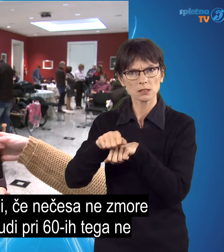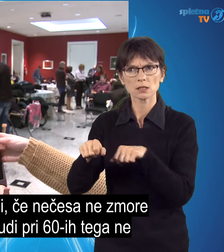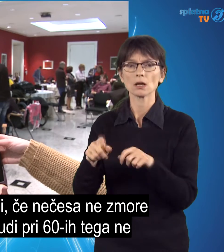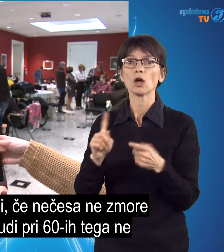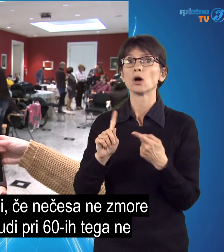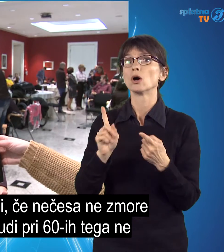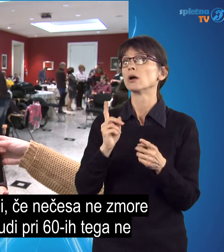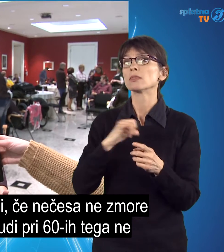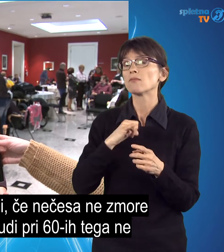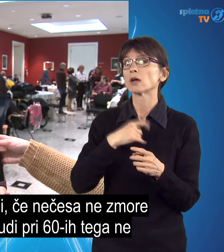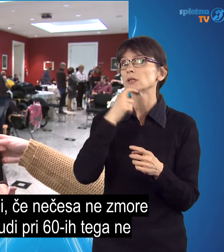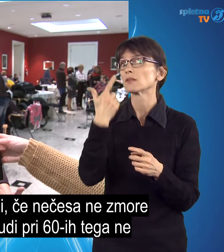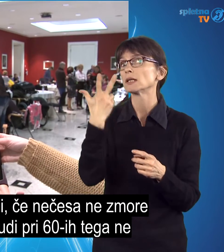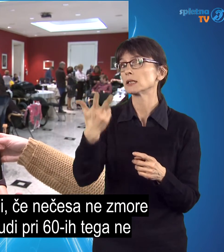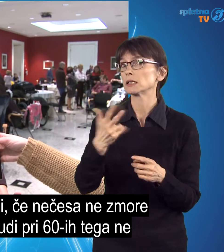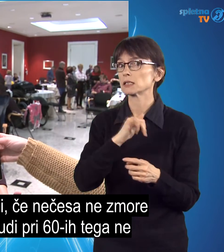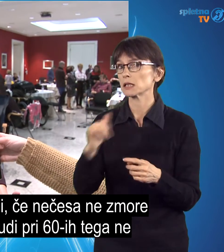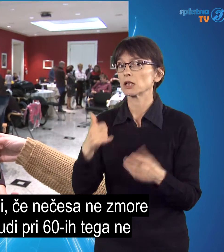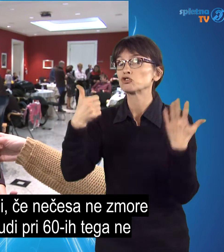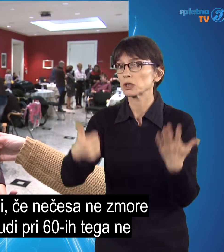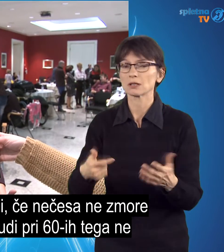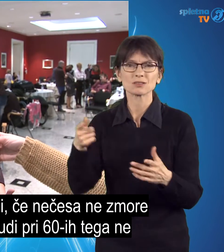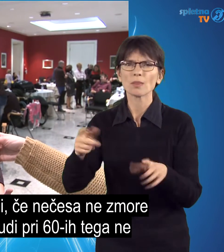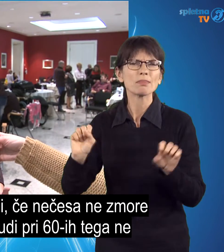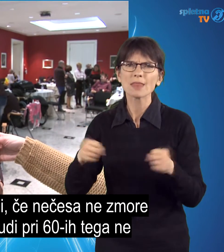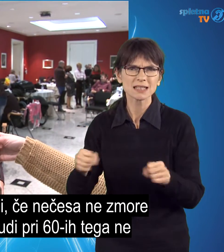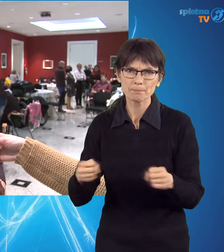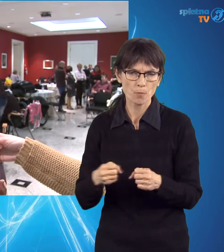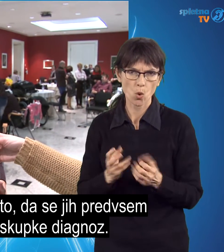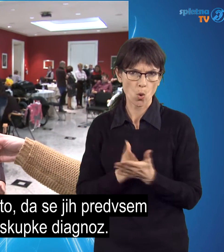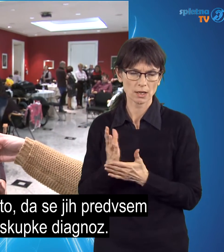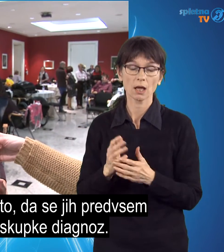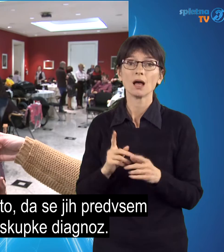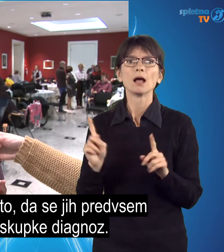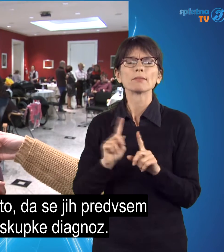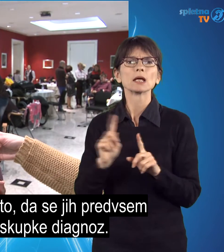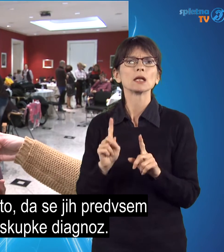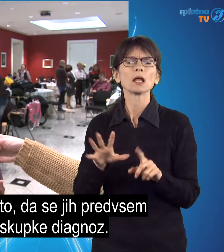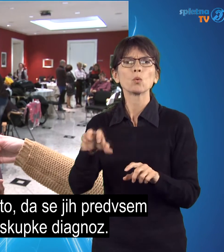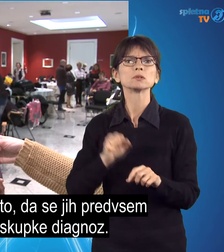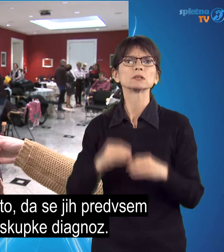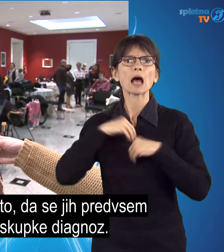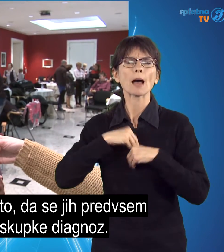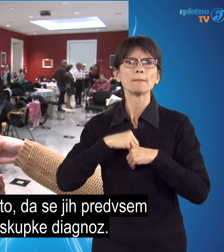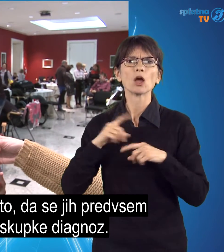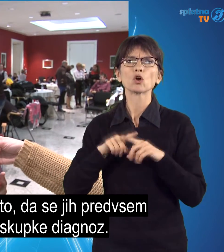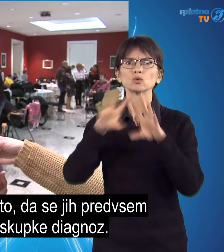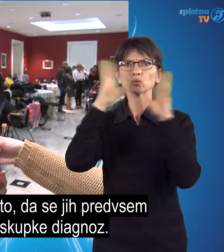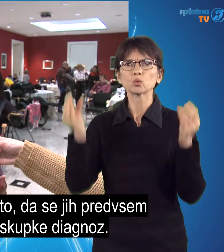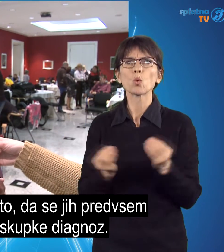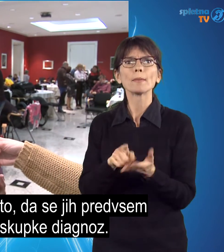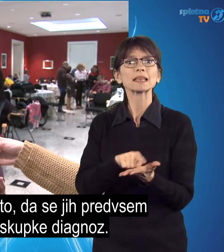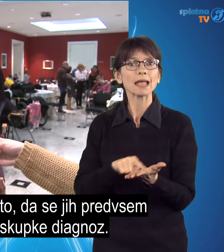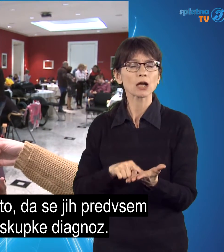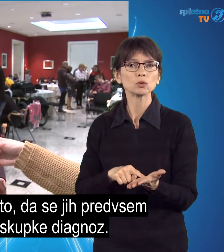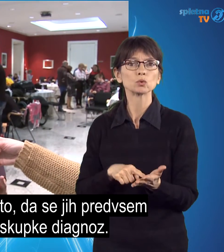ne zmore pri 20, 30, tudi pri 60 letih tega ne bo zmogel. Gre za to, da se jih predvsem ne jemlje kot